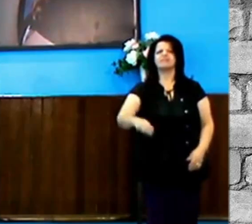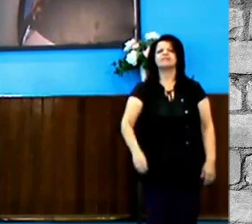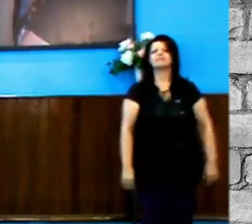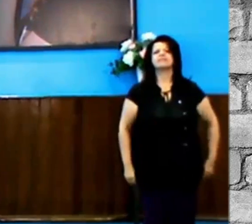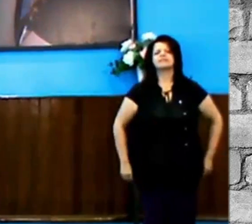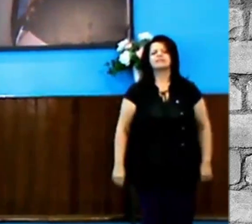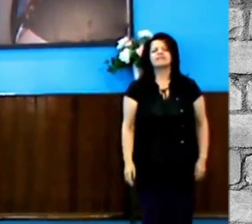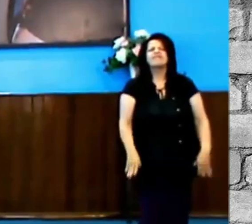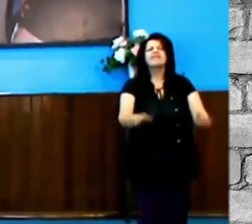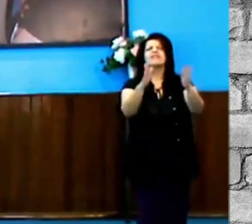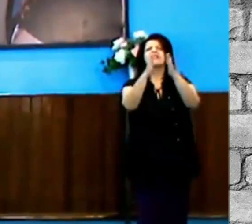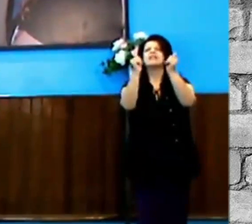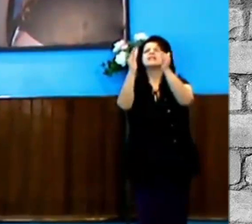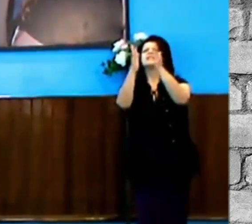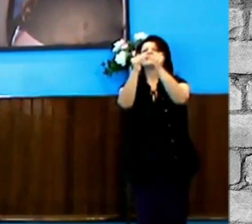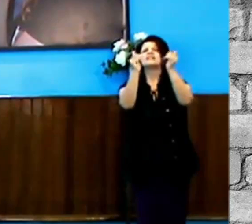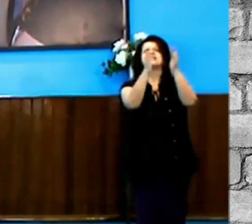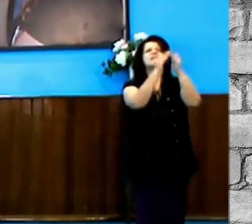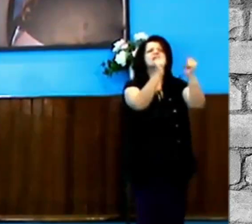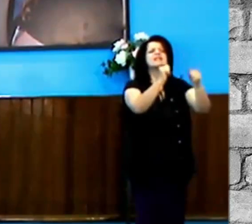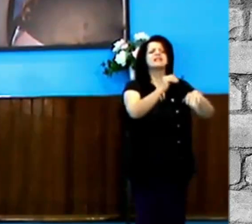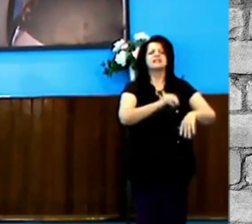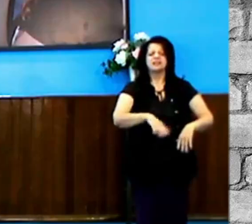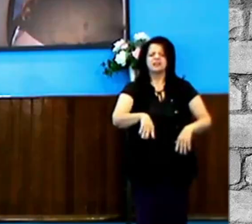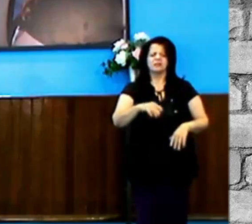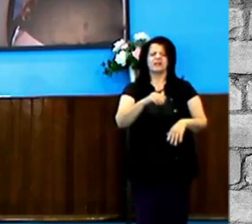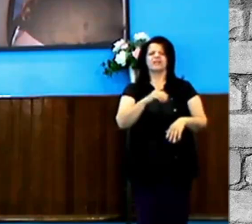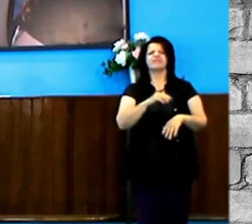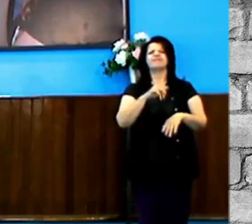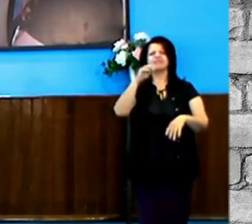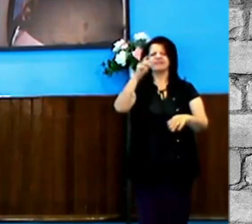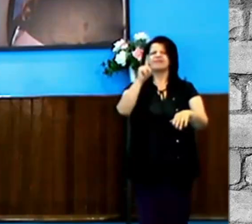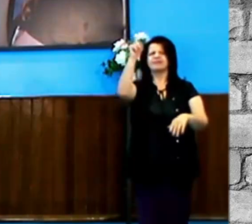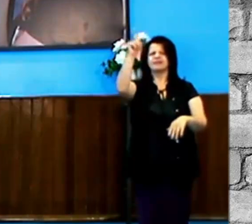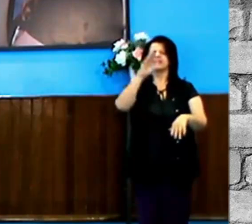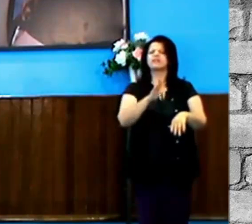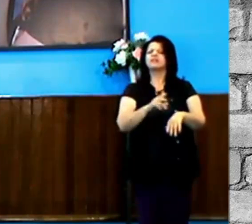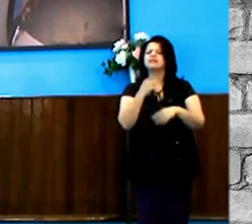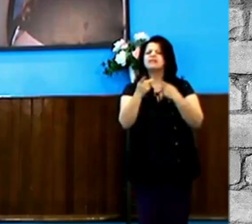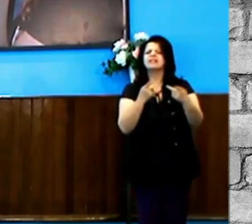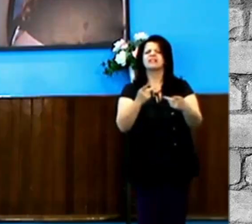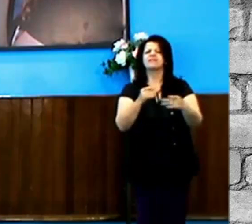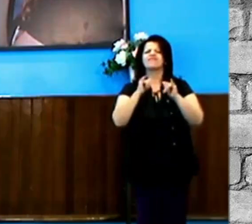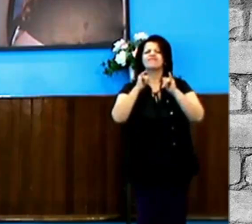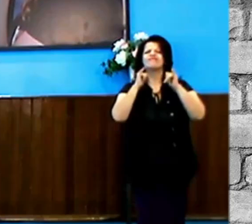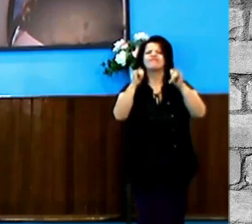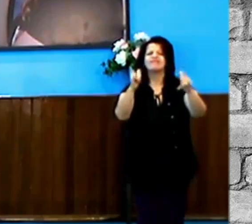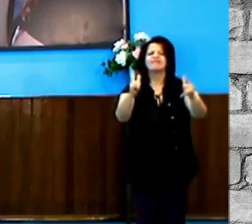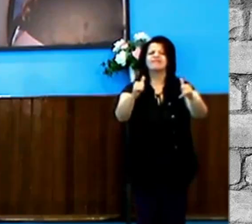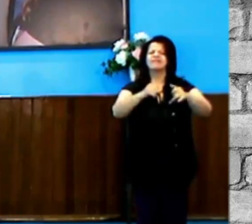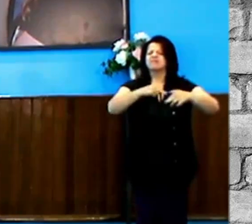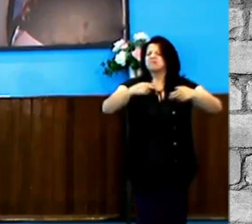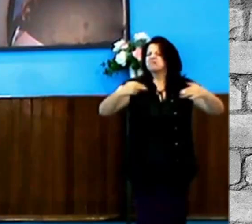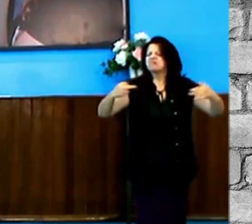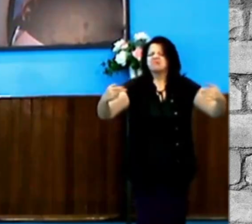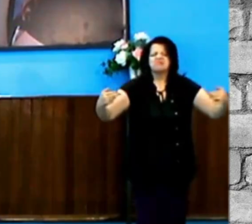né? Clama a mim e responderei, e te anunciarei coisas grandes e ocultas